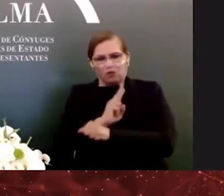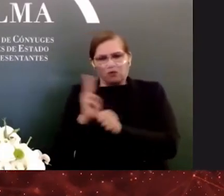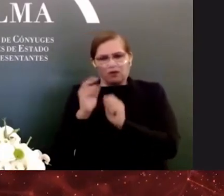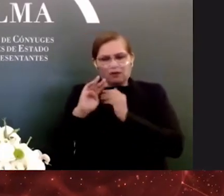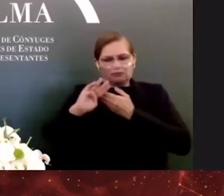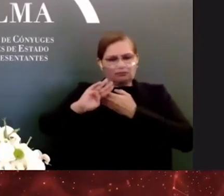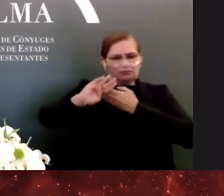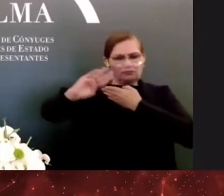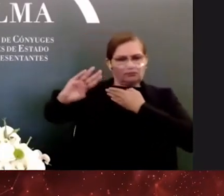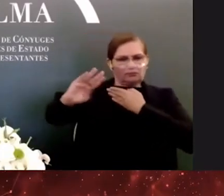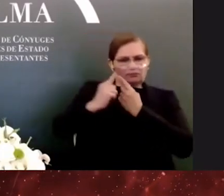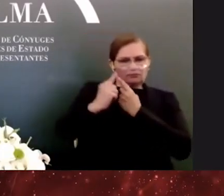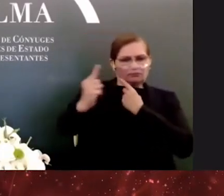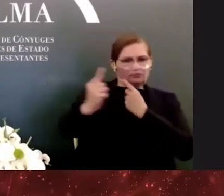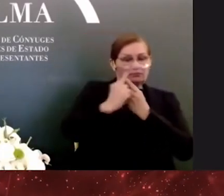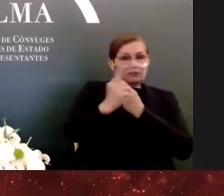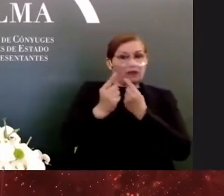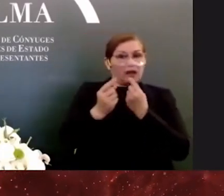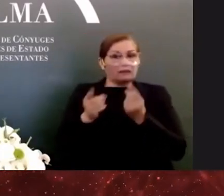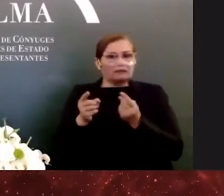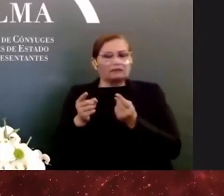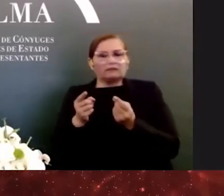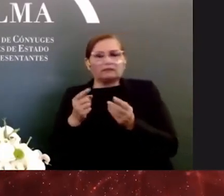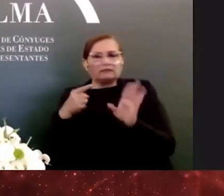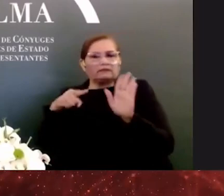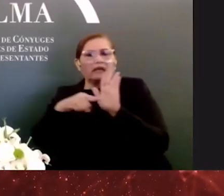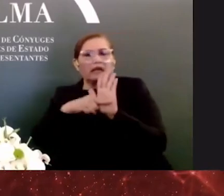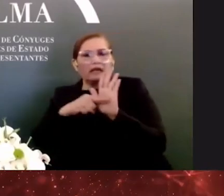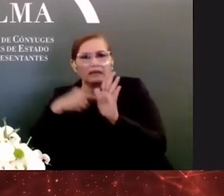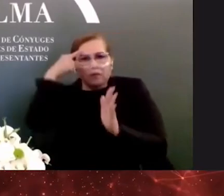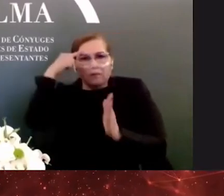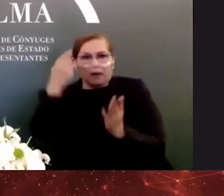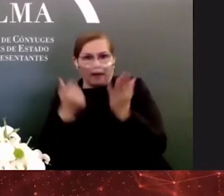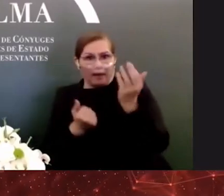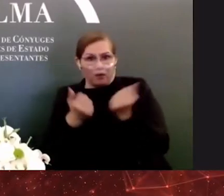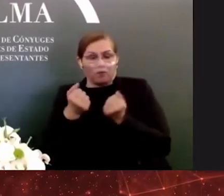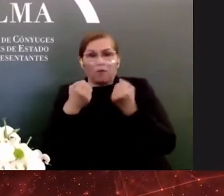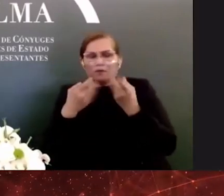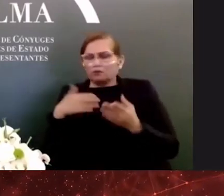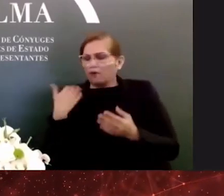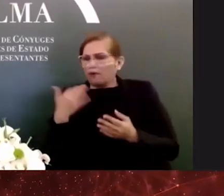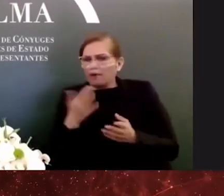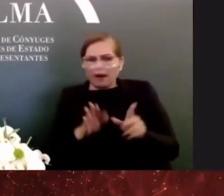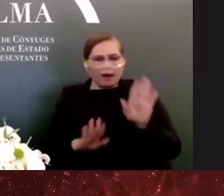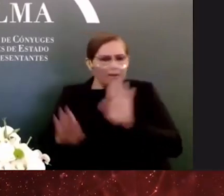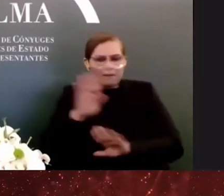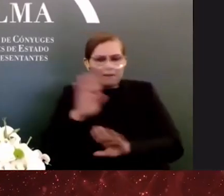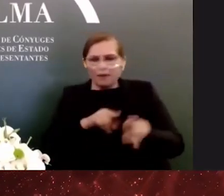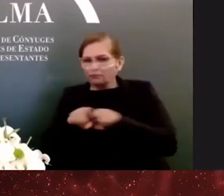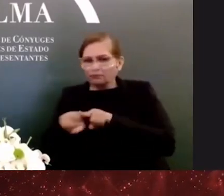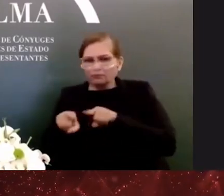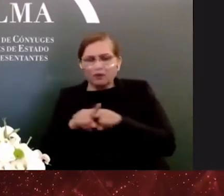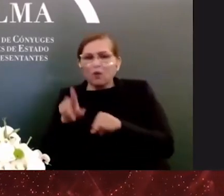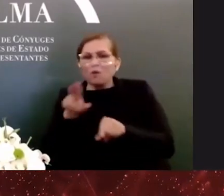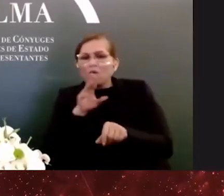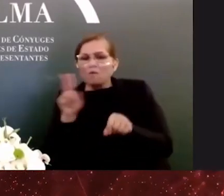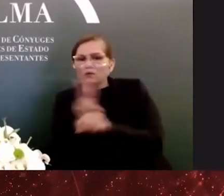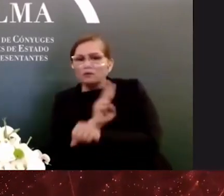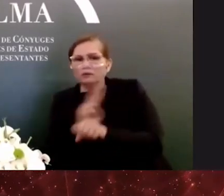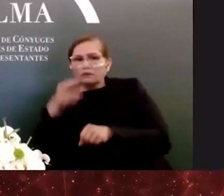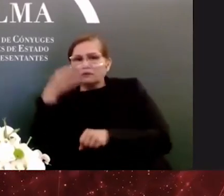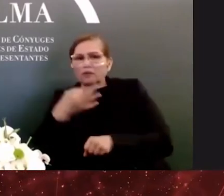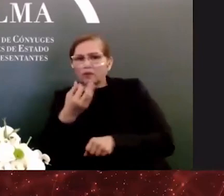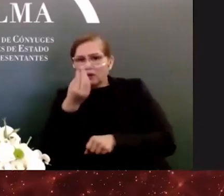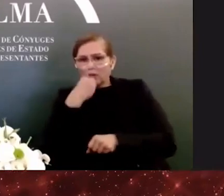que afectaron las economías, por lo que requirieron acciones rápidas de apoyo a la seguridad alimentaria